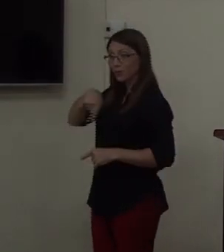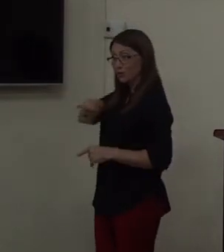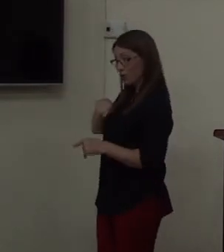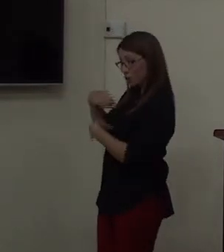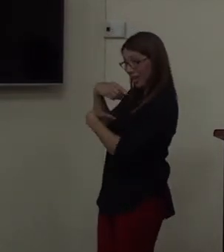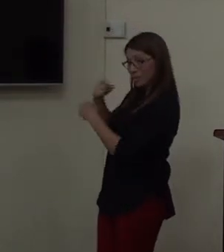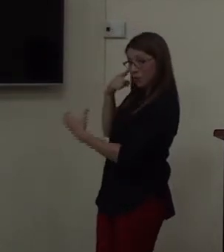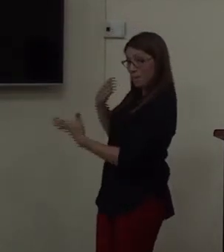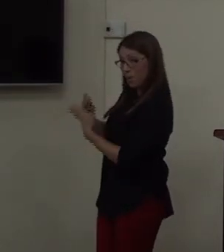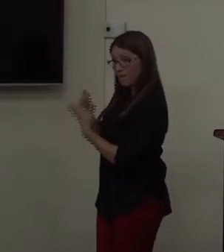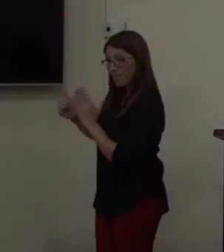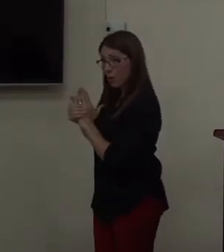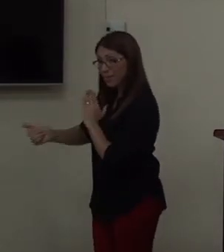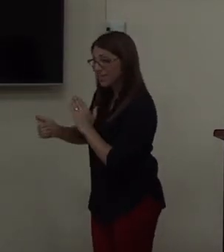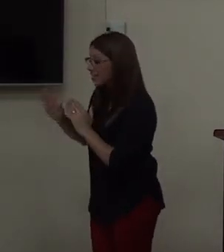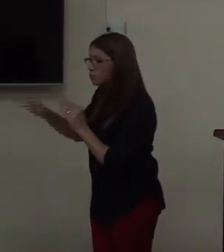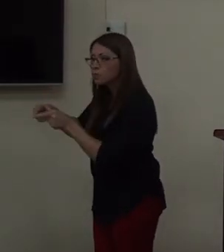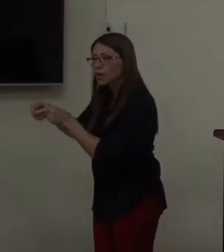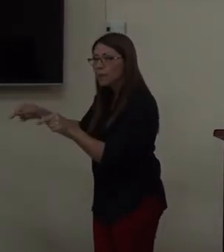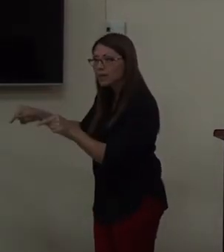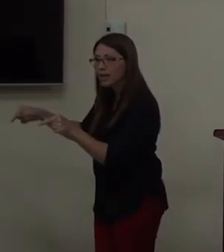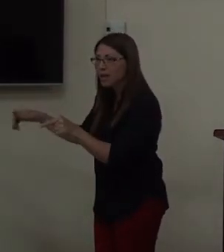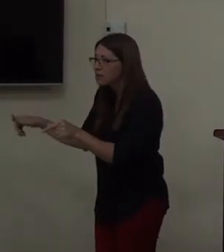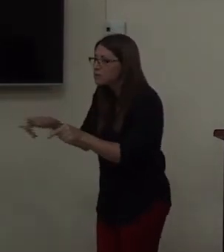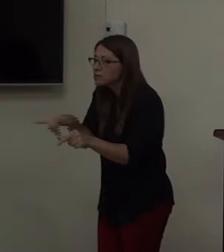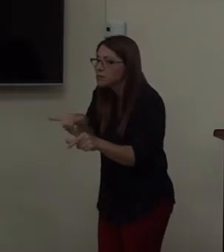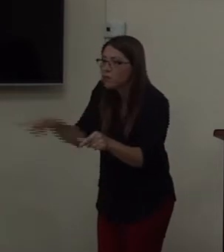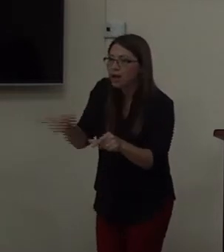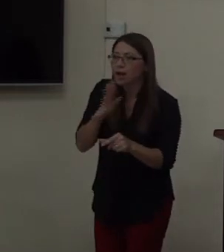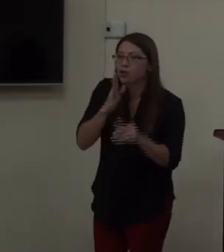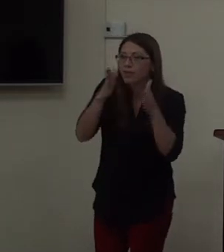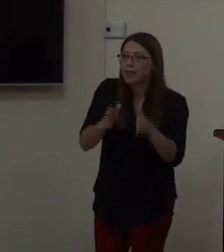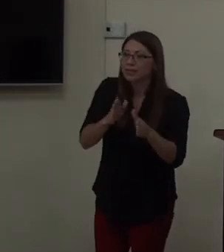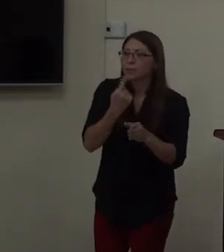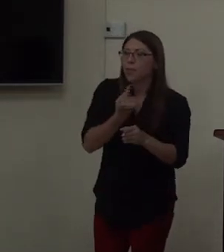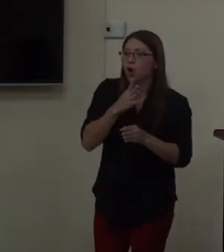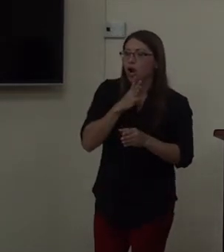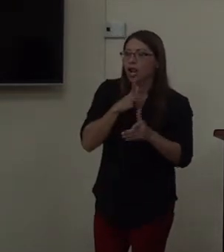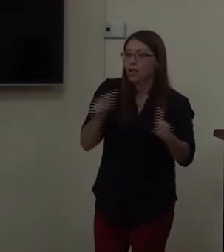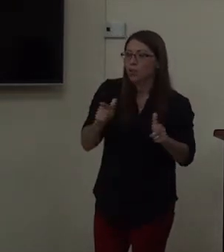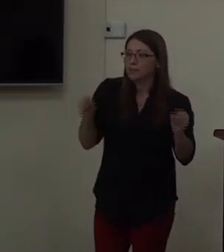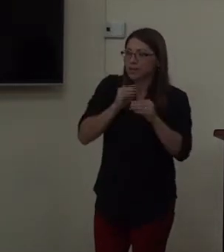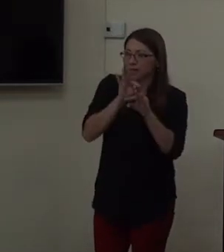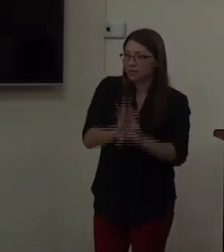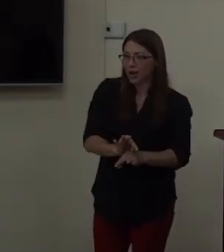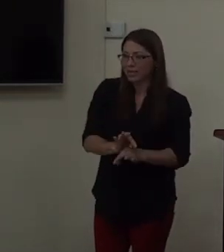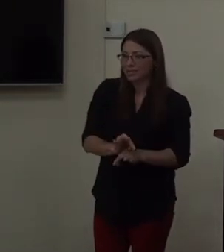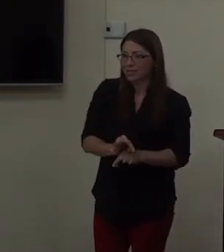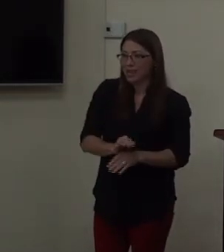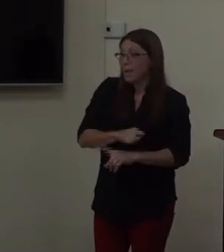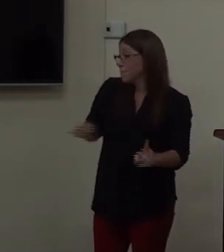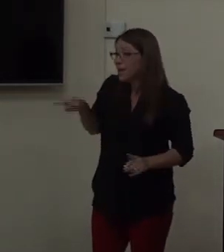de competencia, su gramática es como la de los hablantes monolingües más tradicionales. Ese es su punto. Pero no